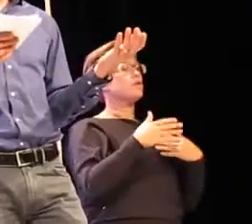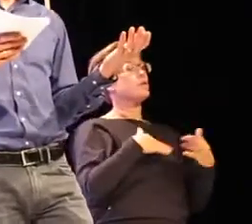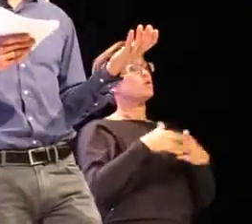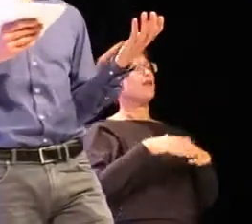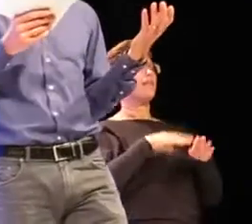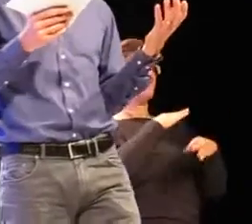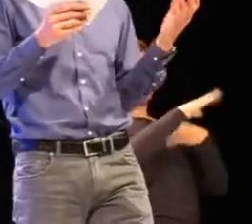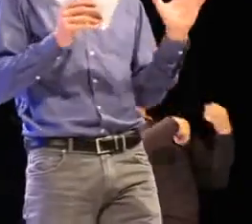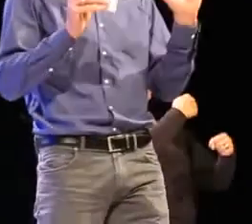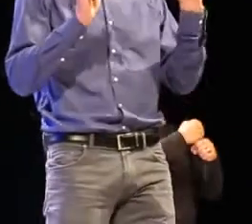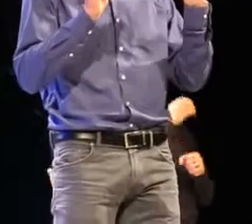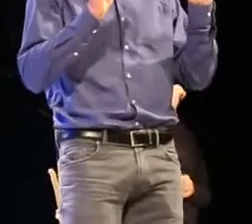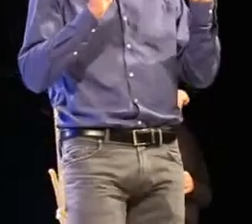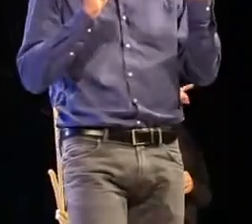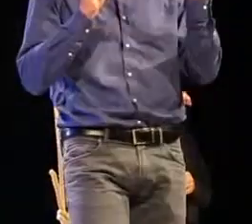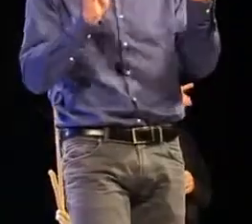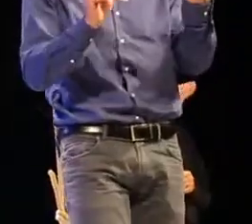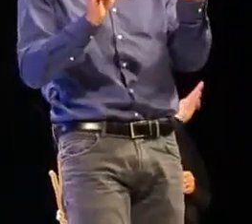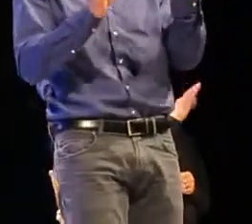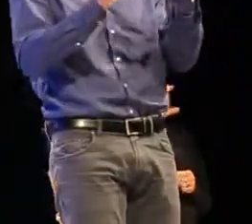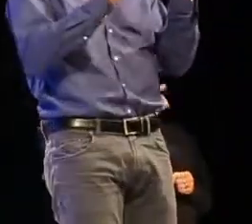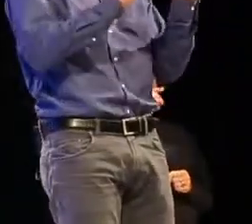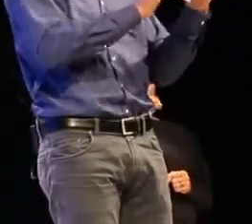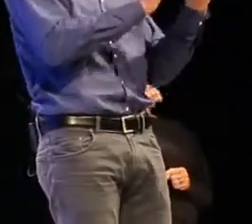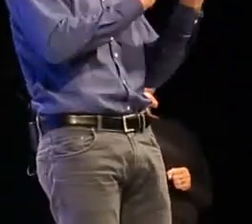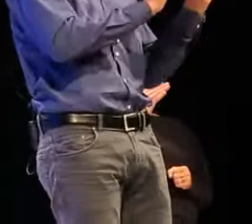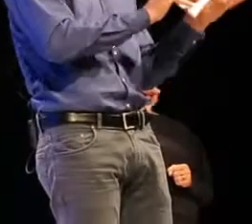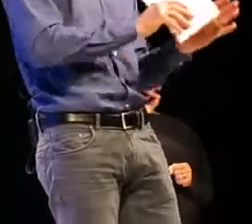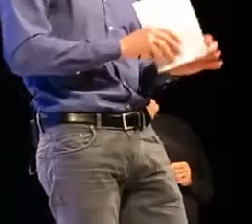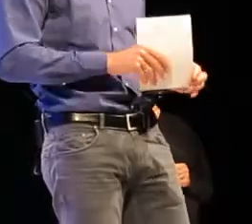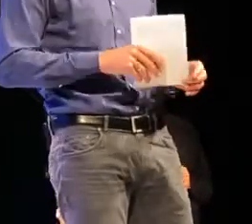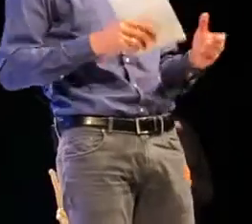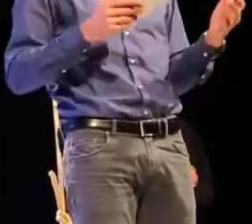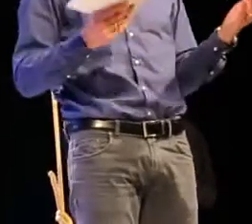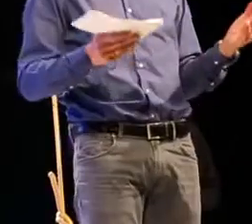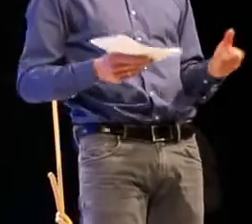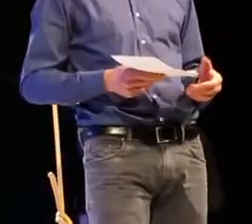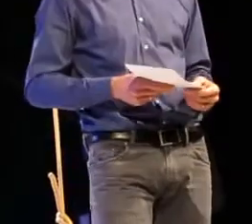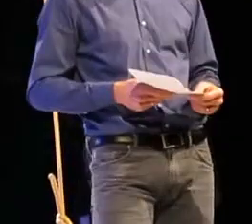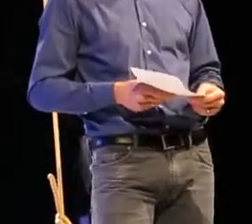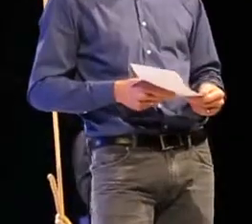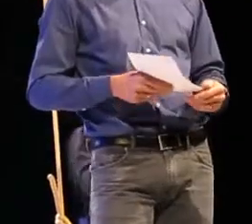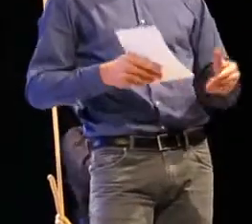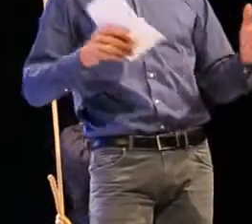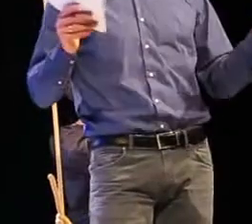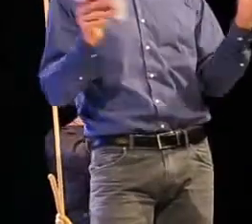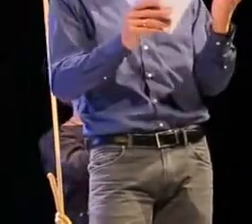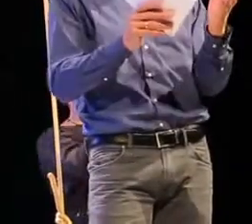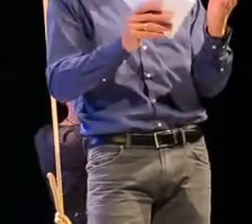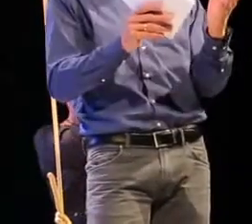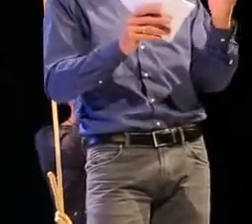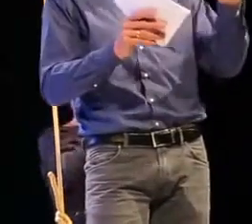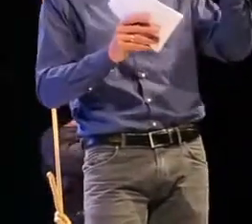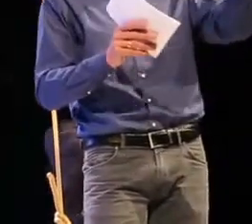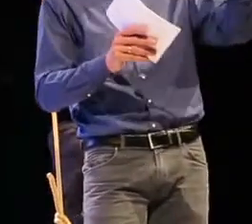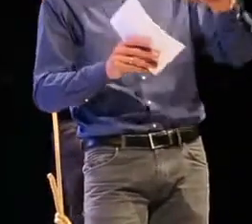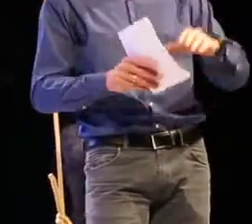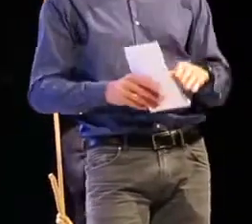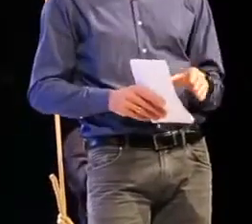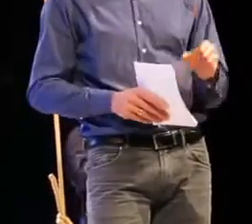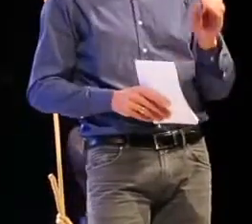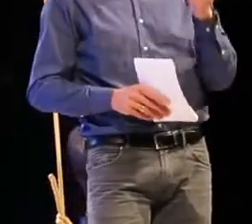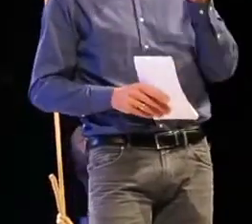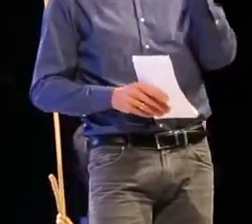jag, idag världens bästa vetenskapliga sammanfattning av vad som behöver hända i Paris. Det är 8 punkter, det är